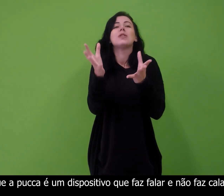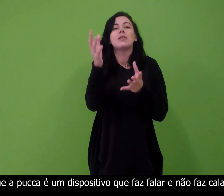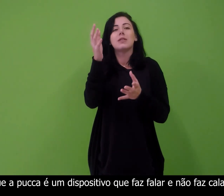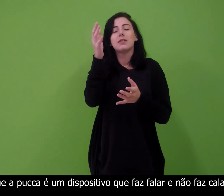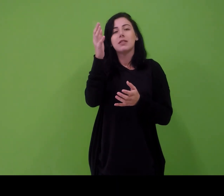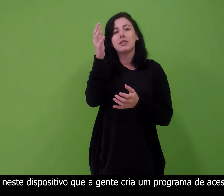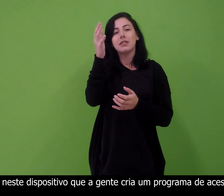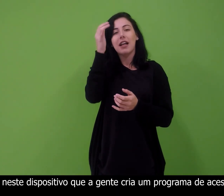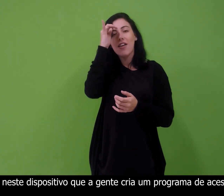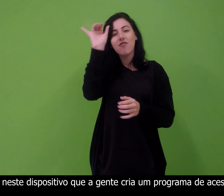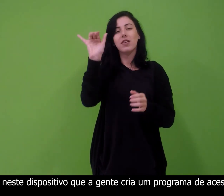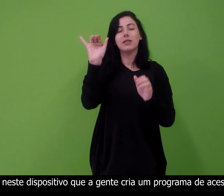calar. E eu acho que é